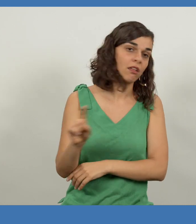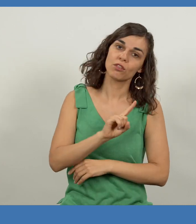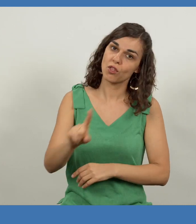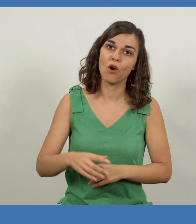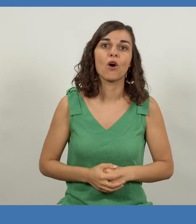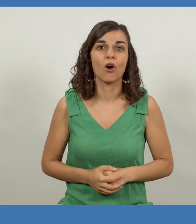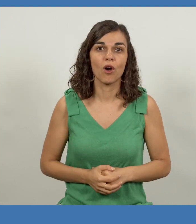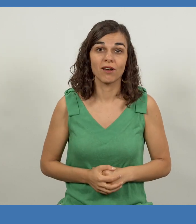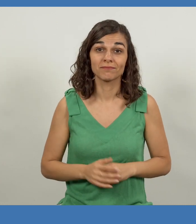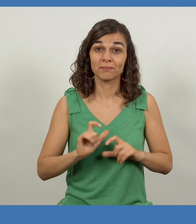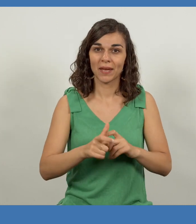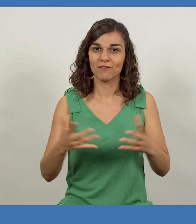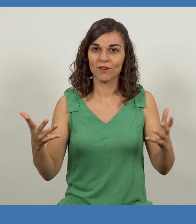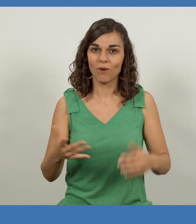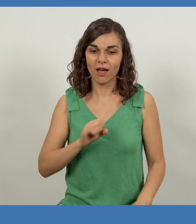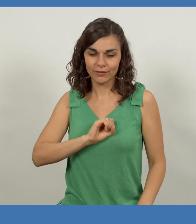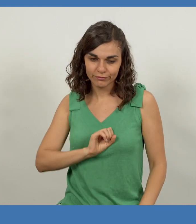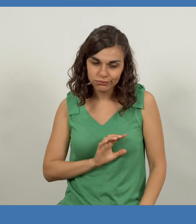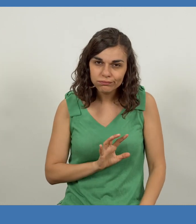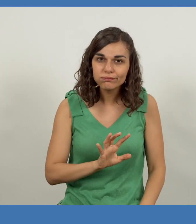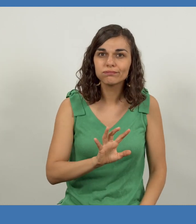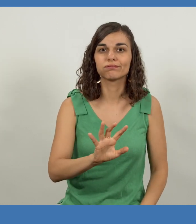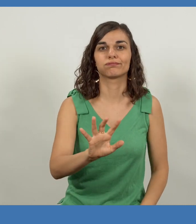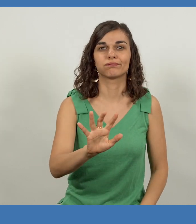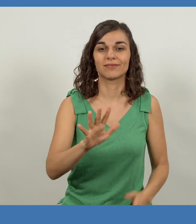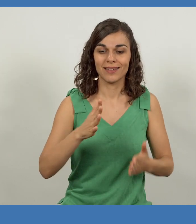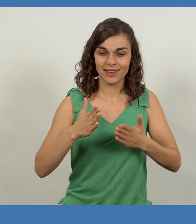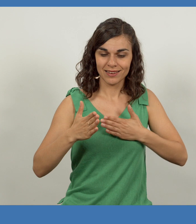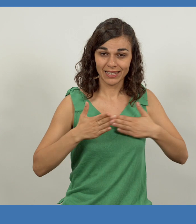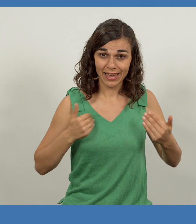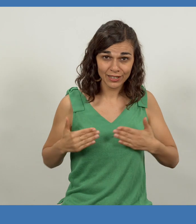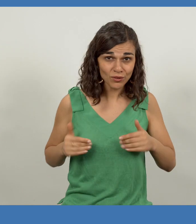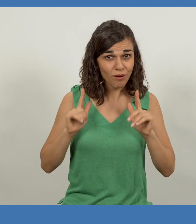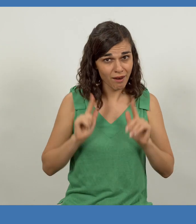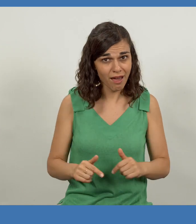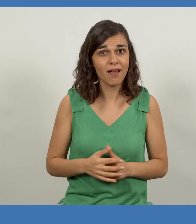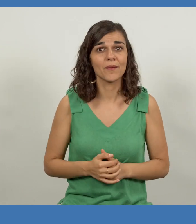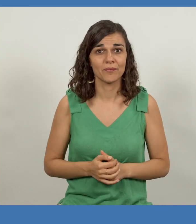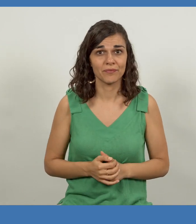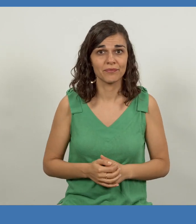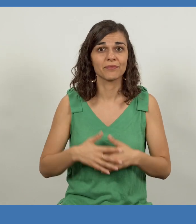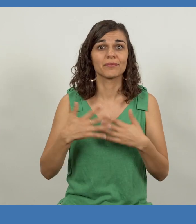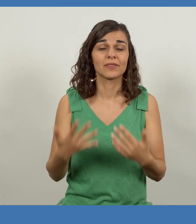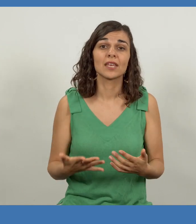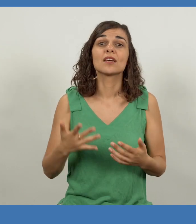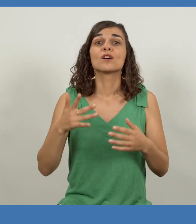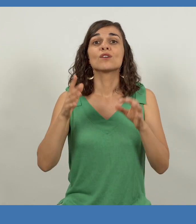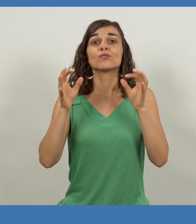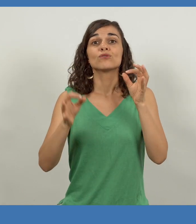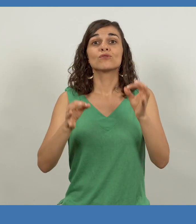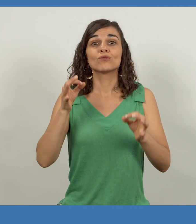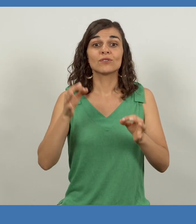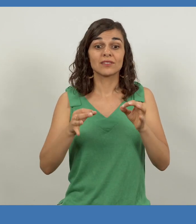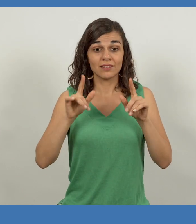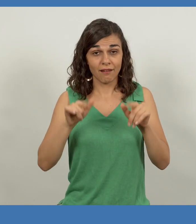poindra comme l'aurore et ta guérison germera promptement. Ta justice marchera devant toi et la gloire